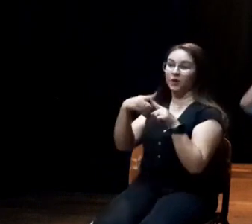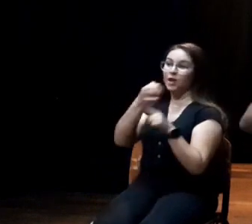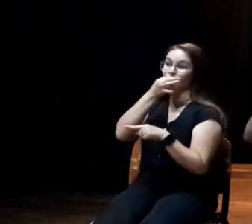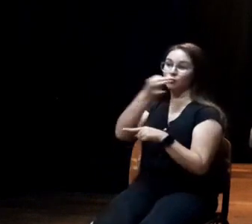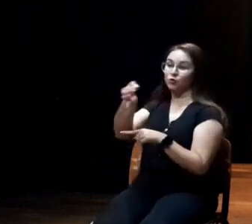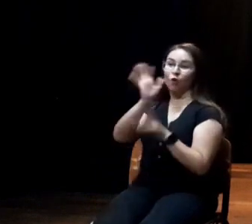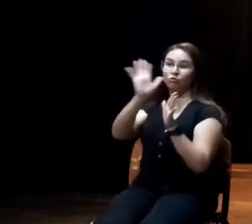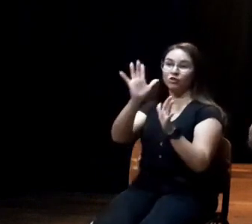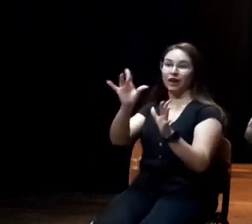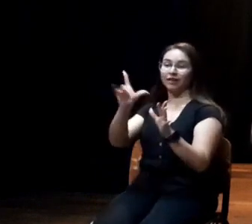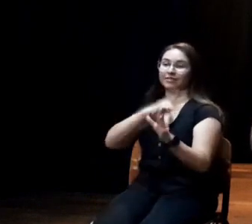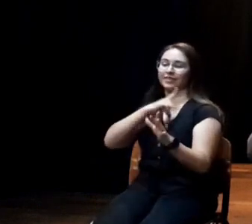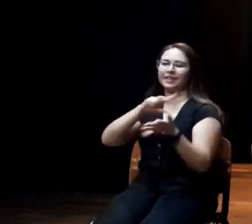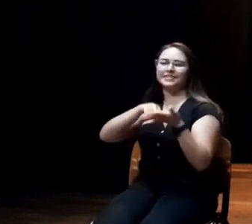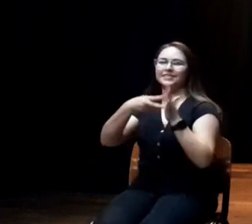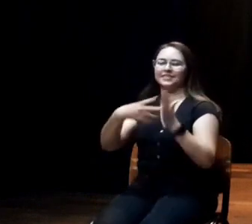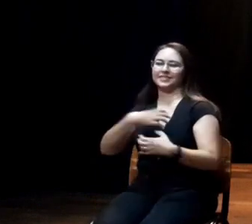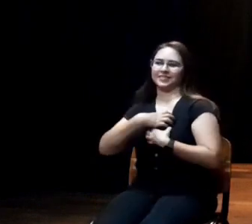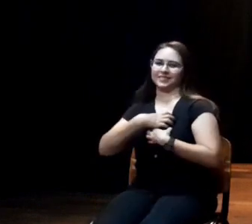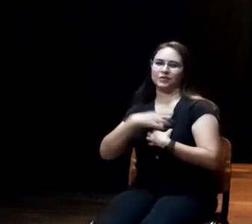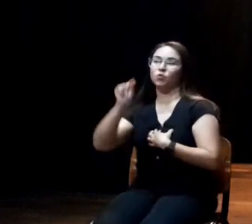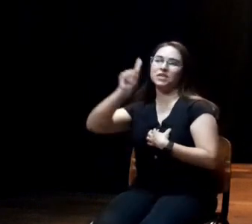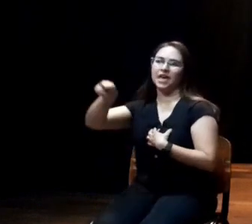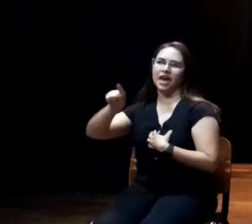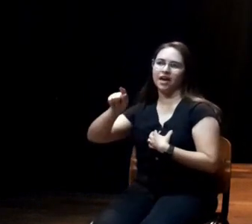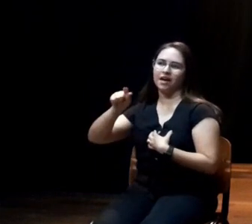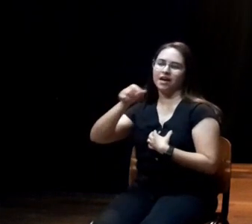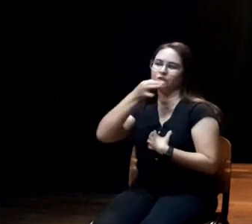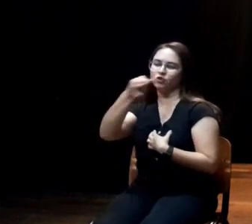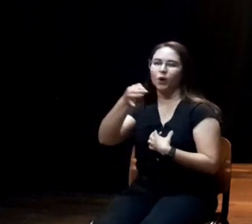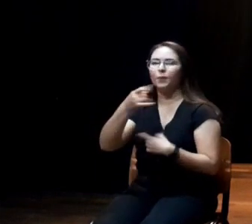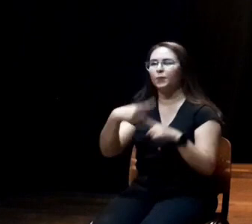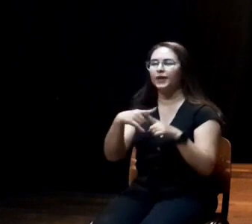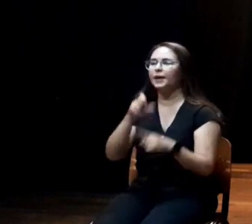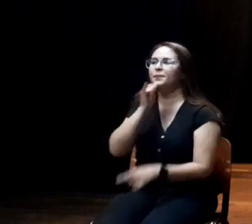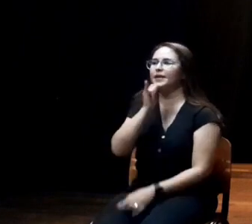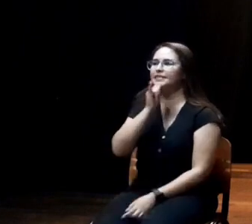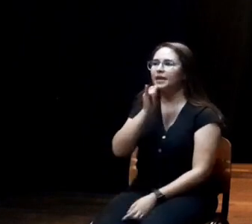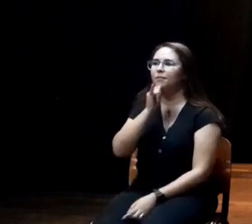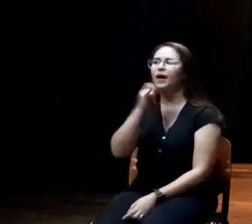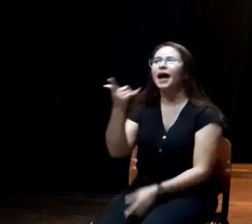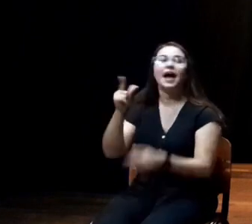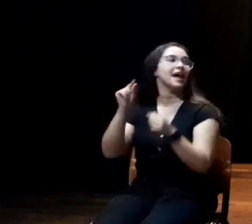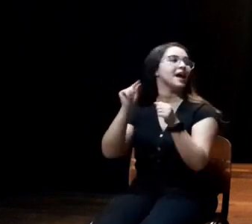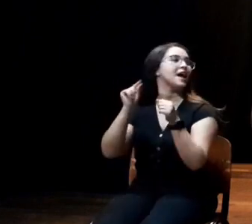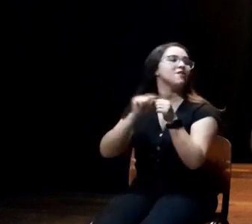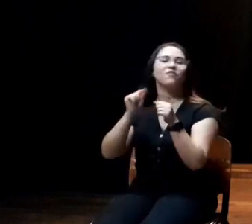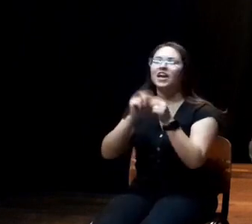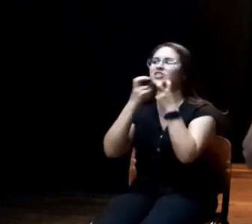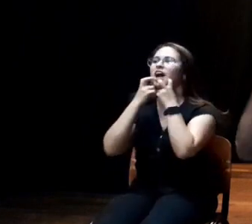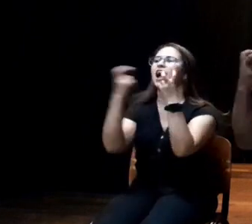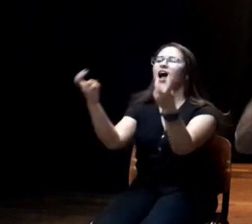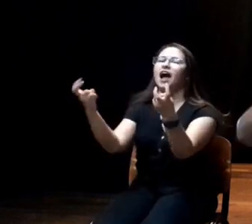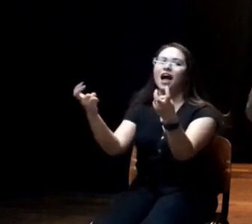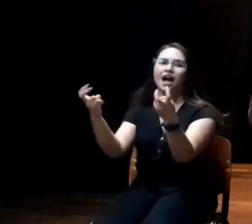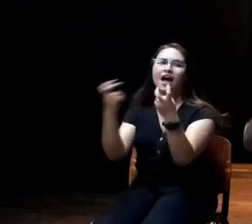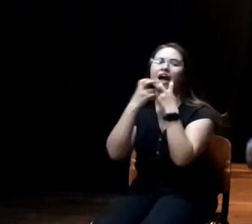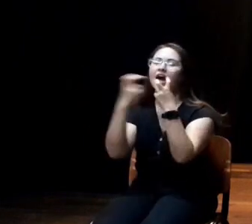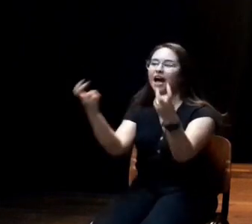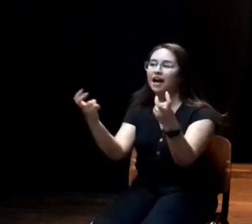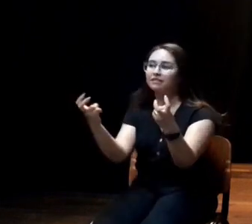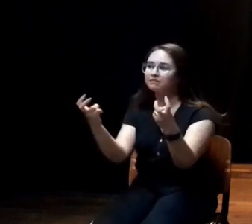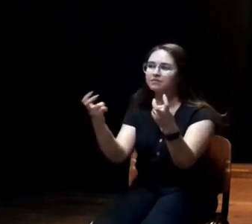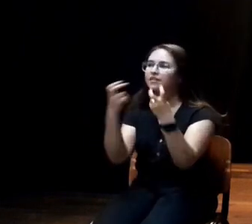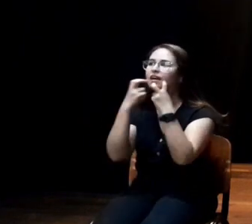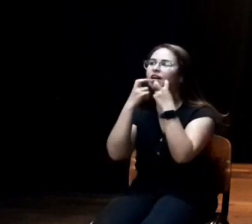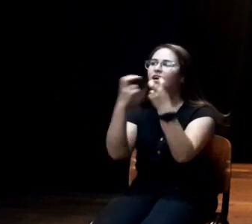já fala pra gente o que é aquele animal. Porque se eu só chego e faço assim, porque aí ele vem assim, tô fazendo sinal de... Tá,